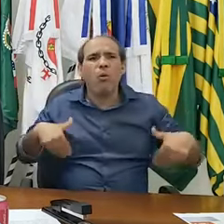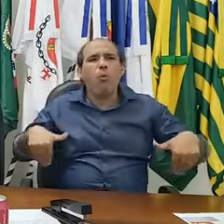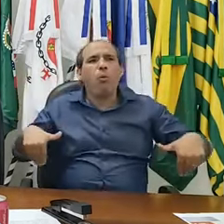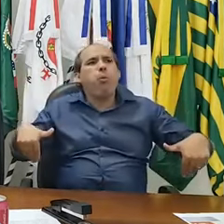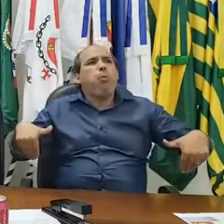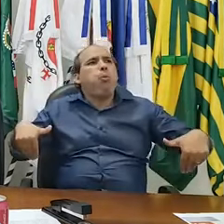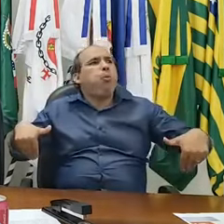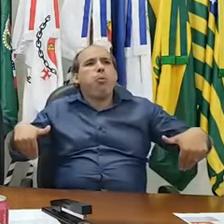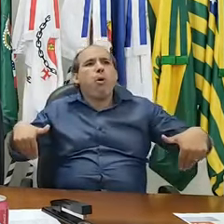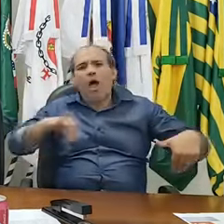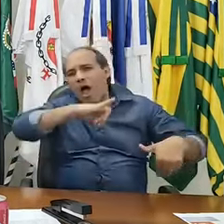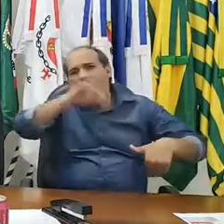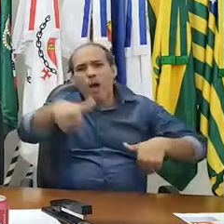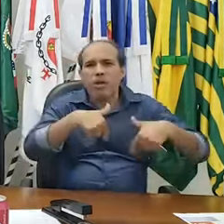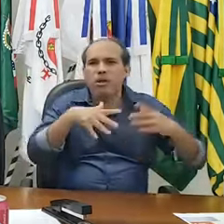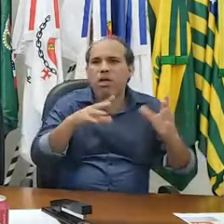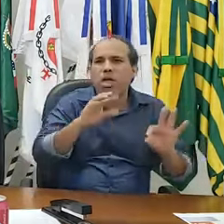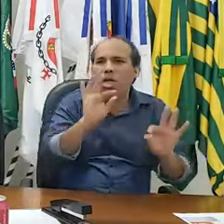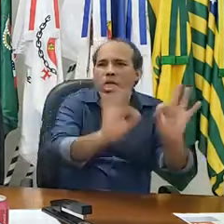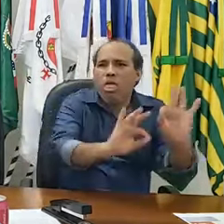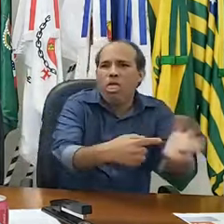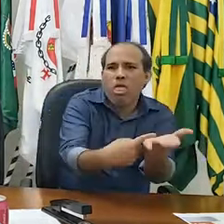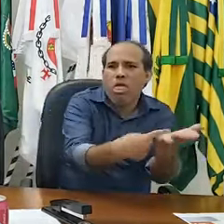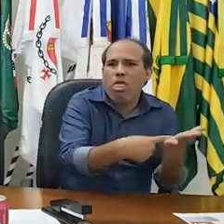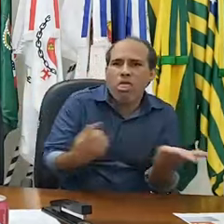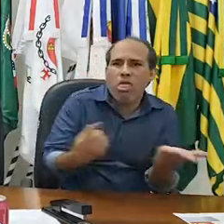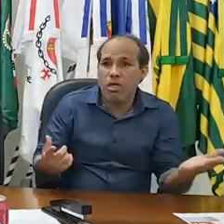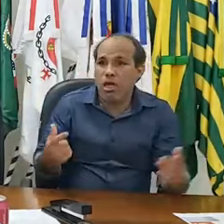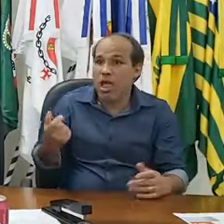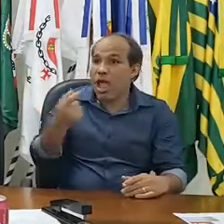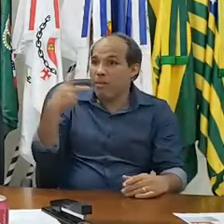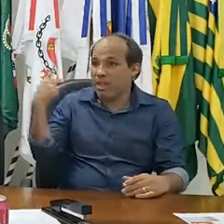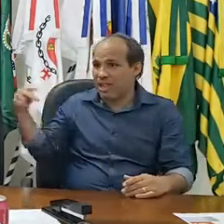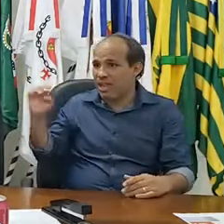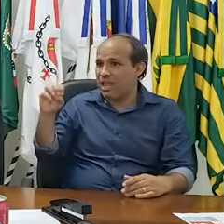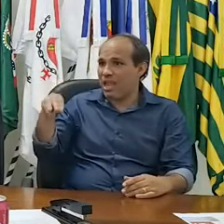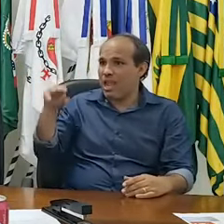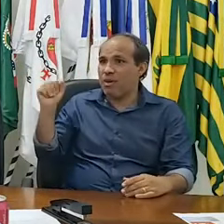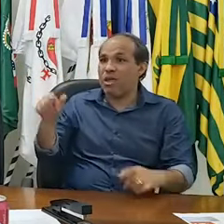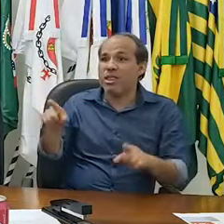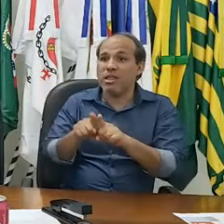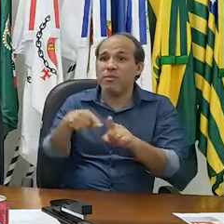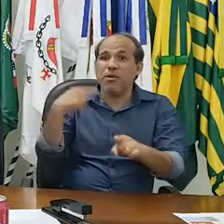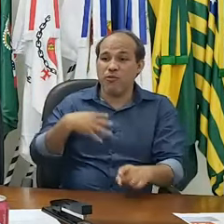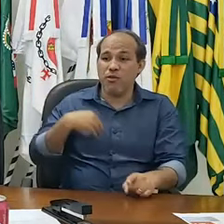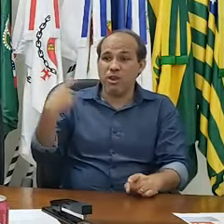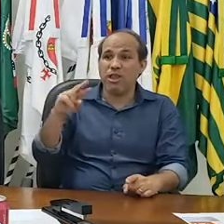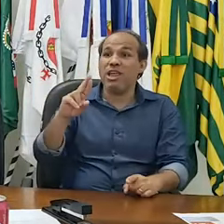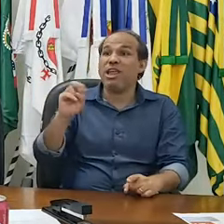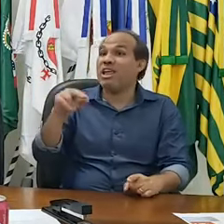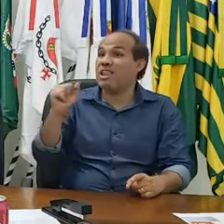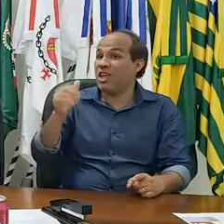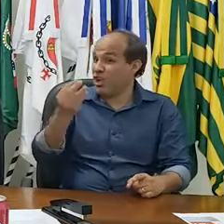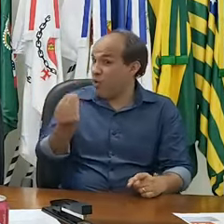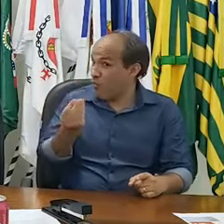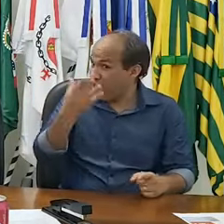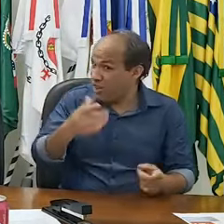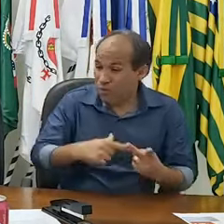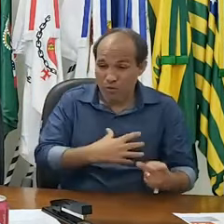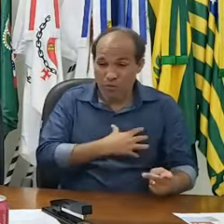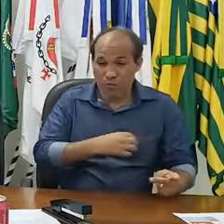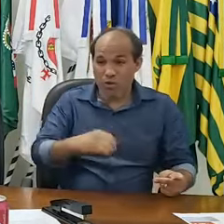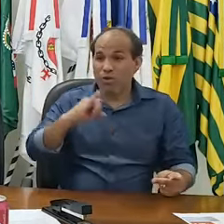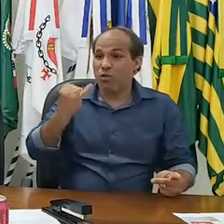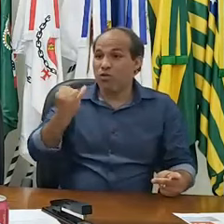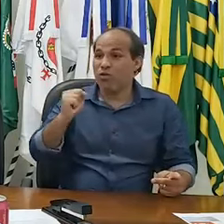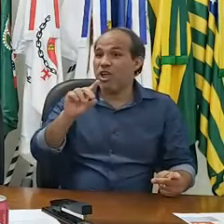O remédio que ofereci para ele, mas já caiu do cavalo, não se fala, não vai se falar mais nisso. Depois que o filho do Renan ofereceu, o filho do Jair ofereceu, entre